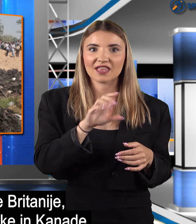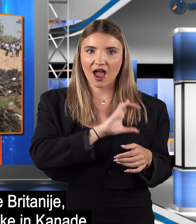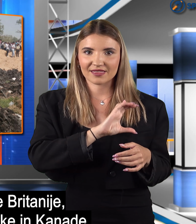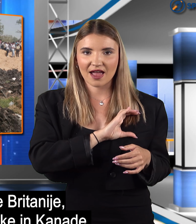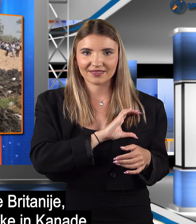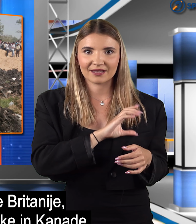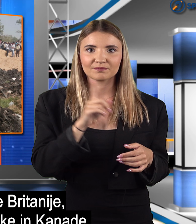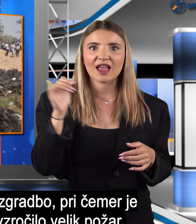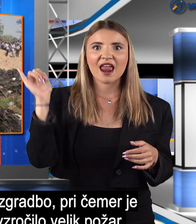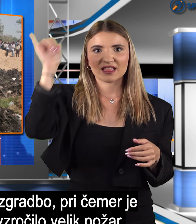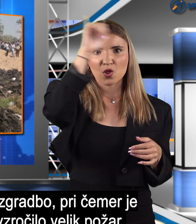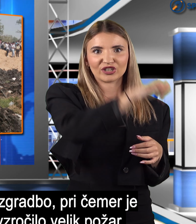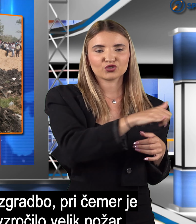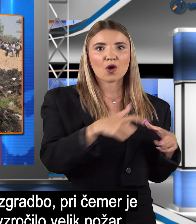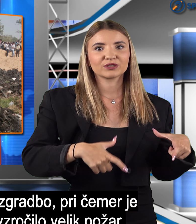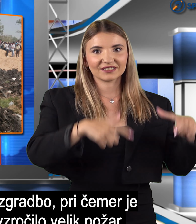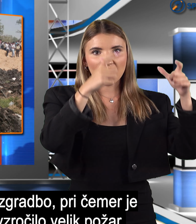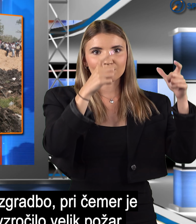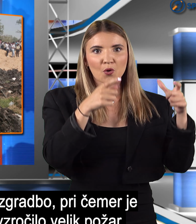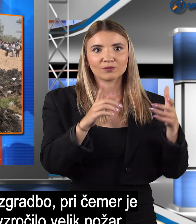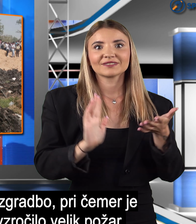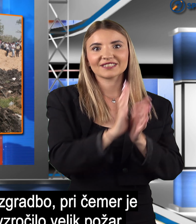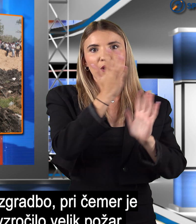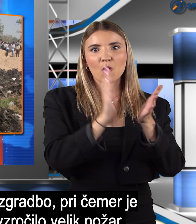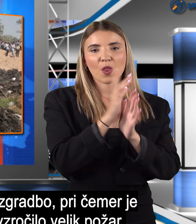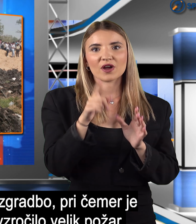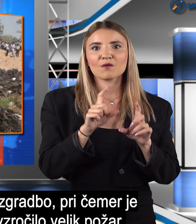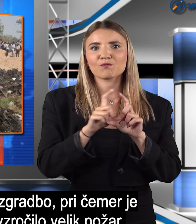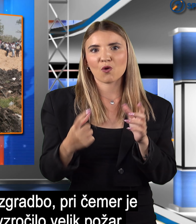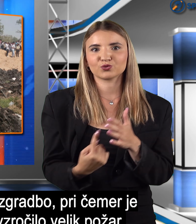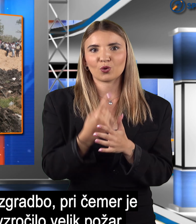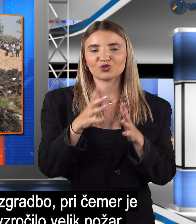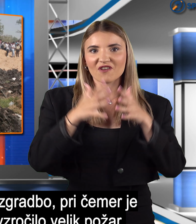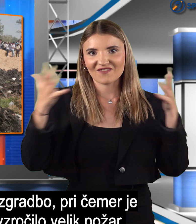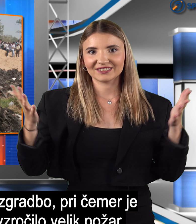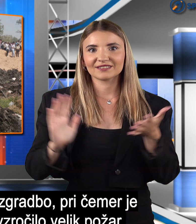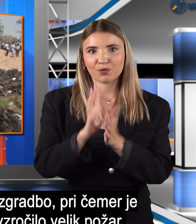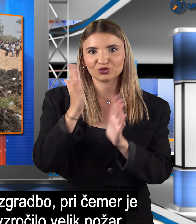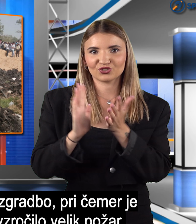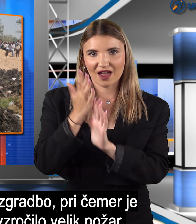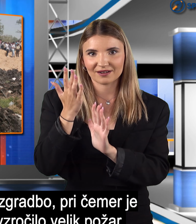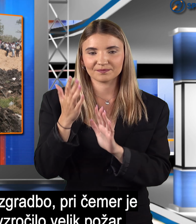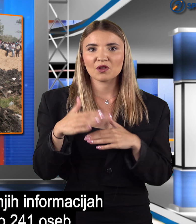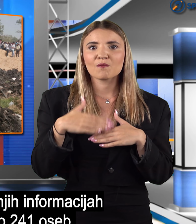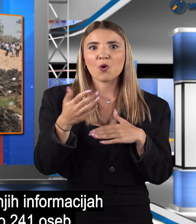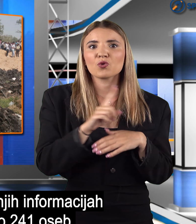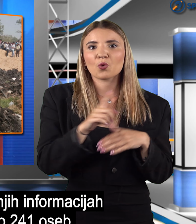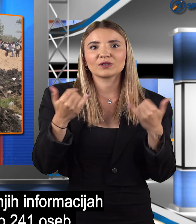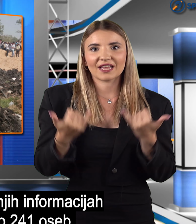Portugalske in Kanade. Letalo je trčilo v zgradbo, pri čemer je zagorelo in povzročilo velik požar. Po